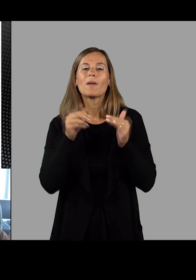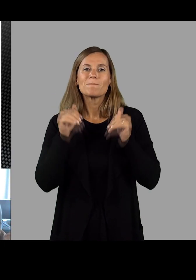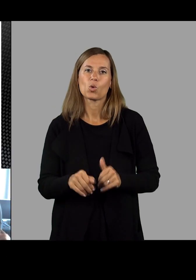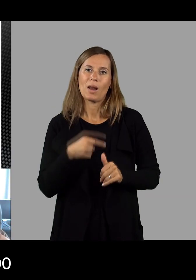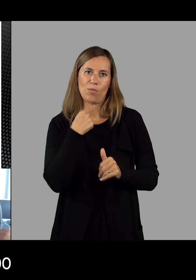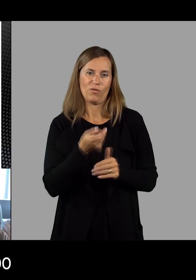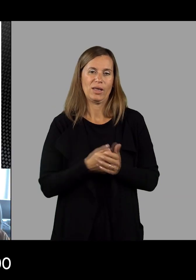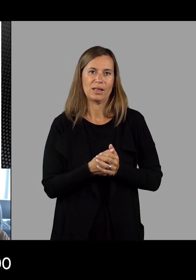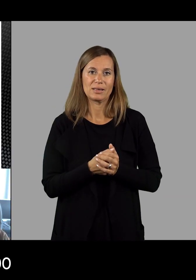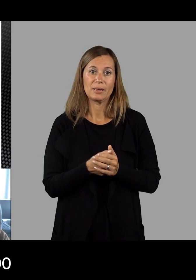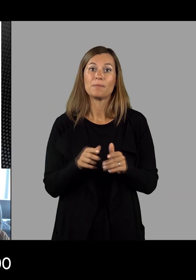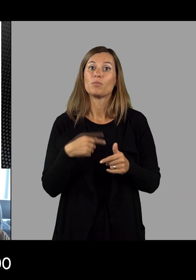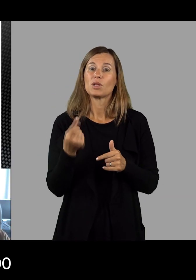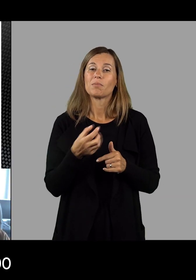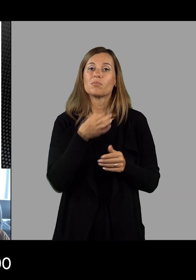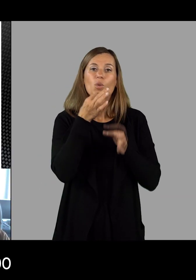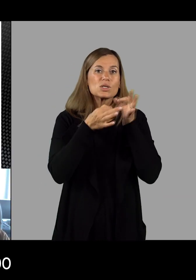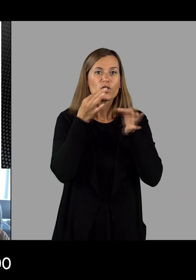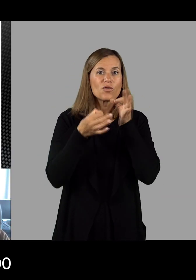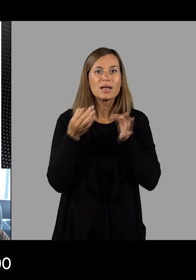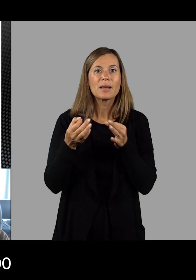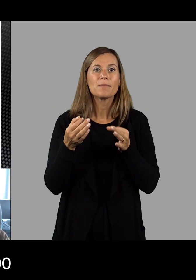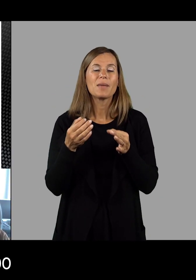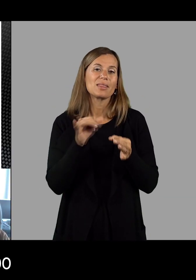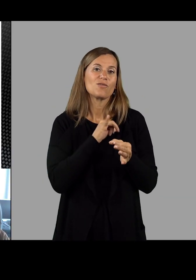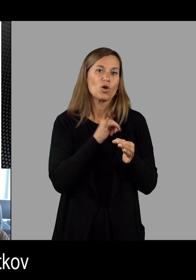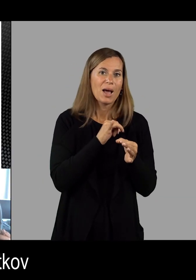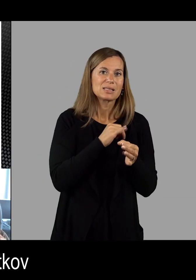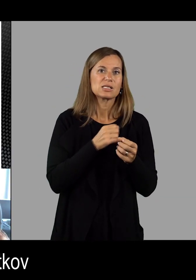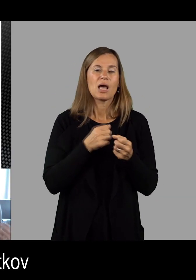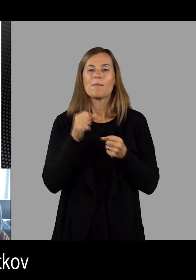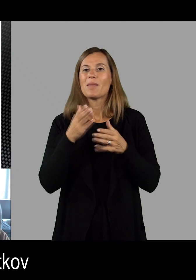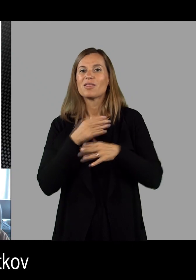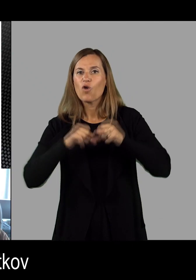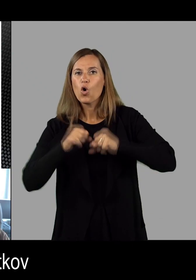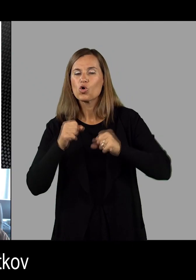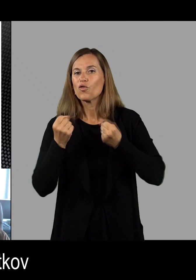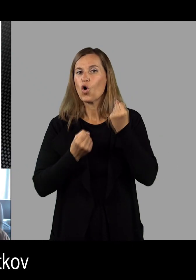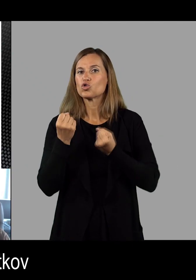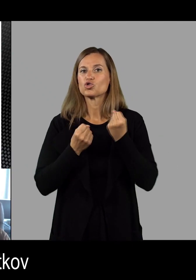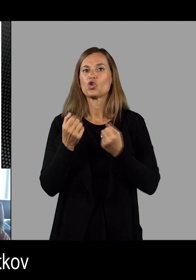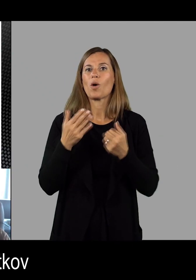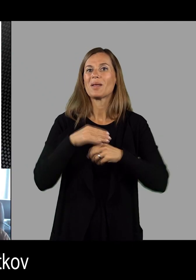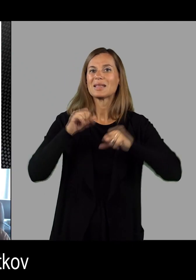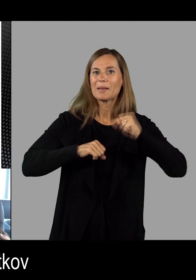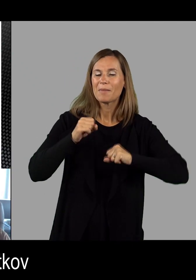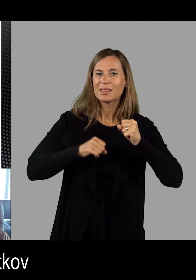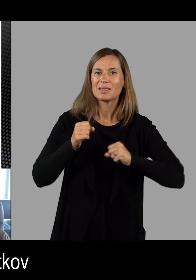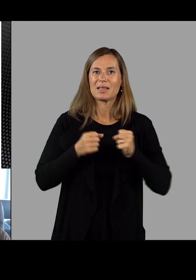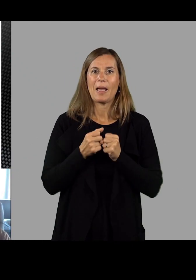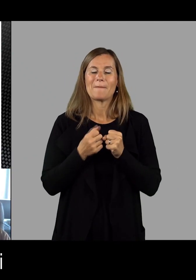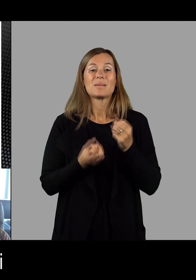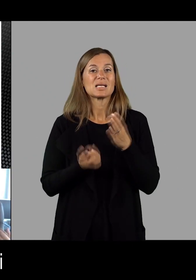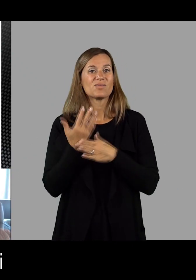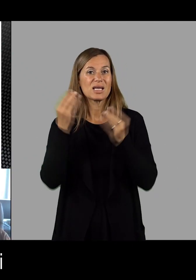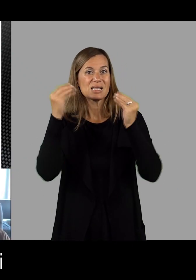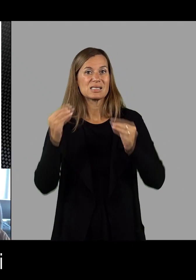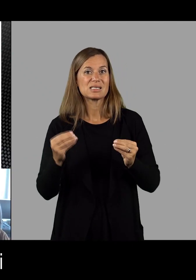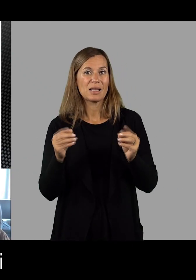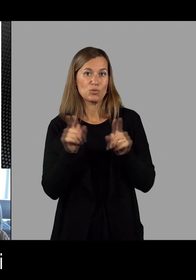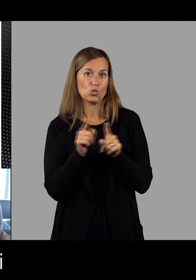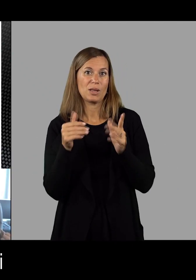povedati. Potem poizvedovanje po informacijah med vožnjo, gibanjem, vnašanje podatkov med delom, gibanjem, se